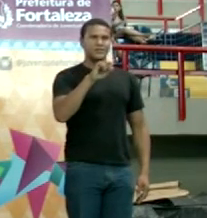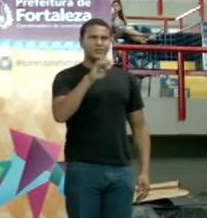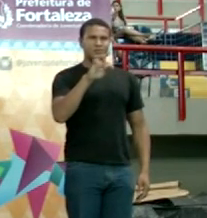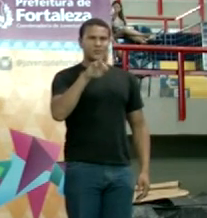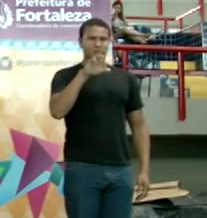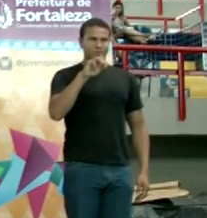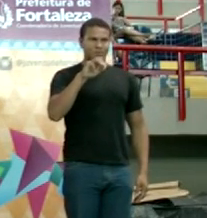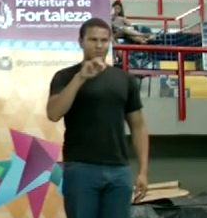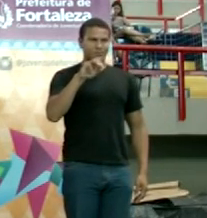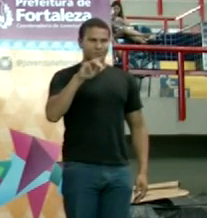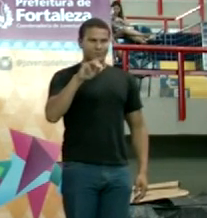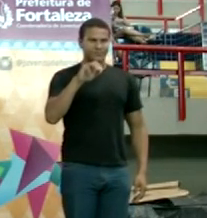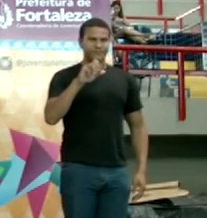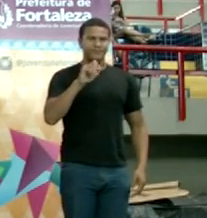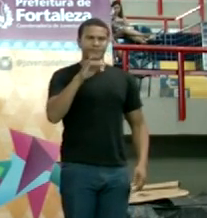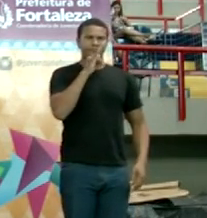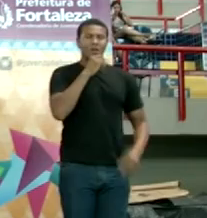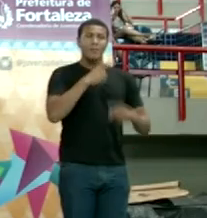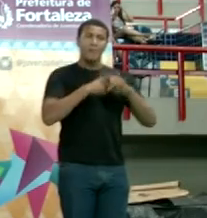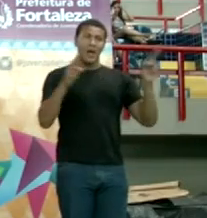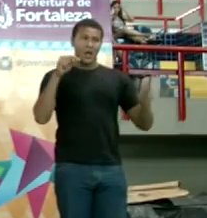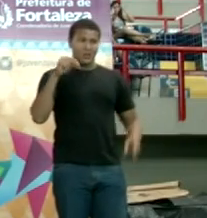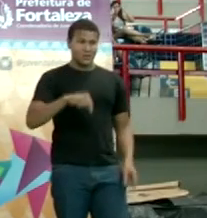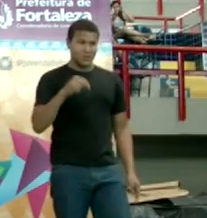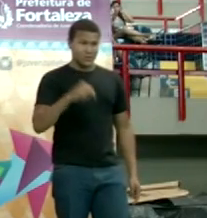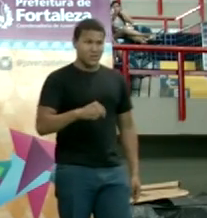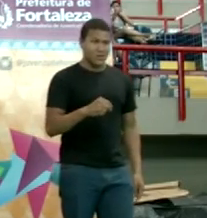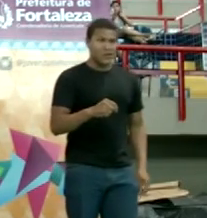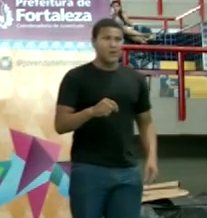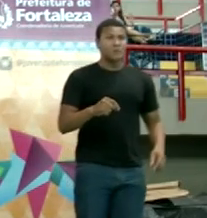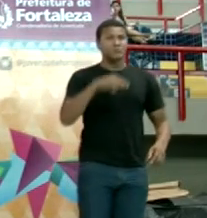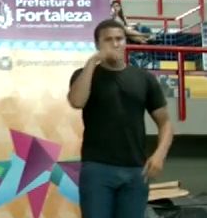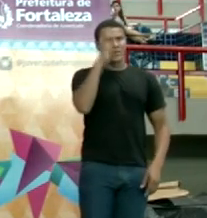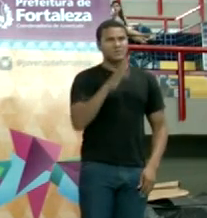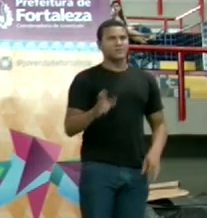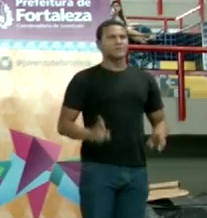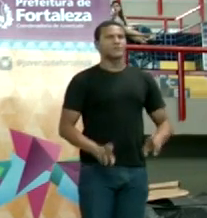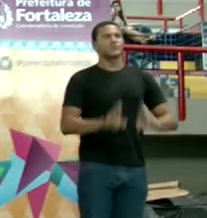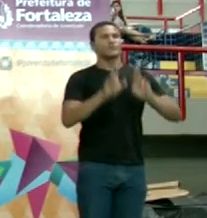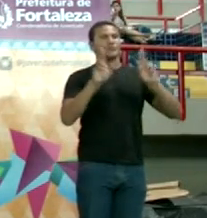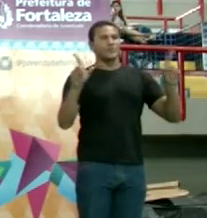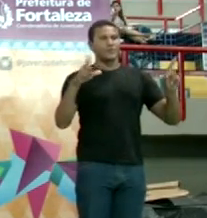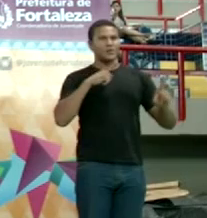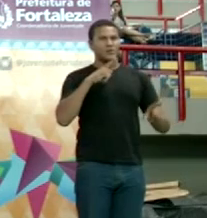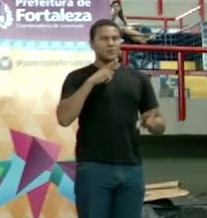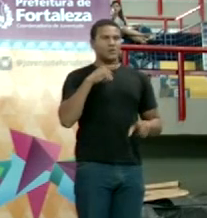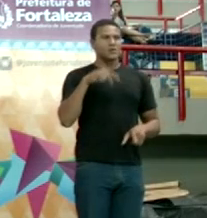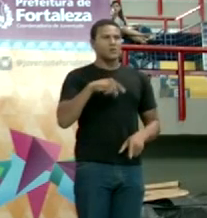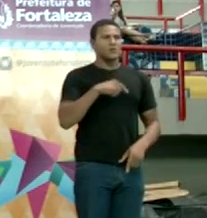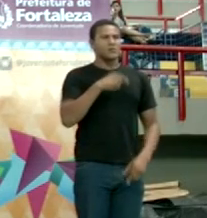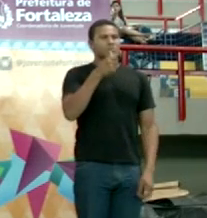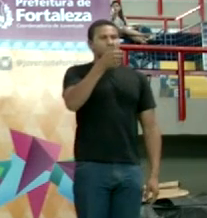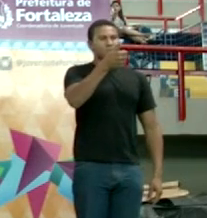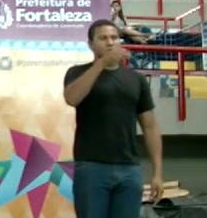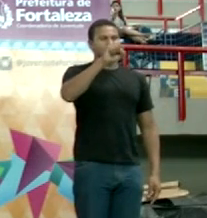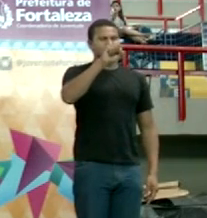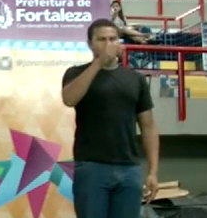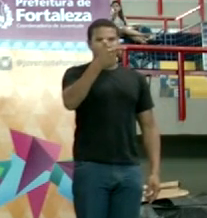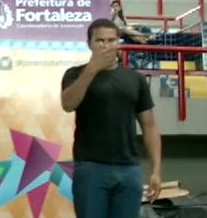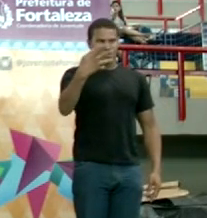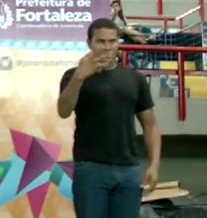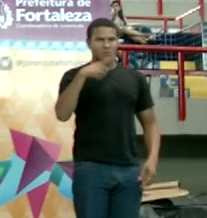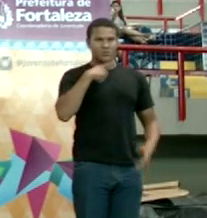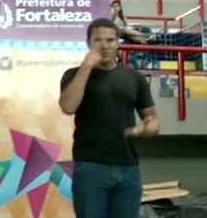situação é diferente, porque no Brasil, nós temos na Constituição de 1824, ao invés de 3